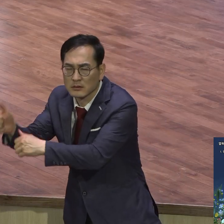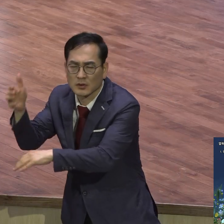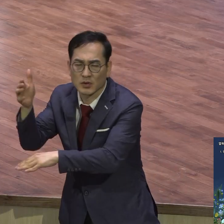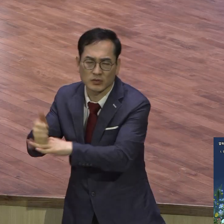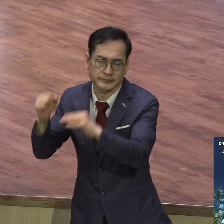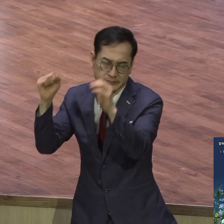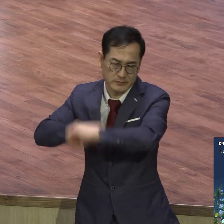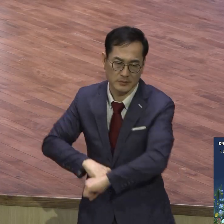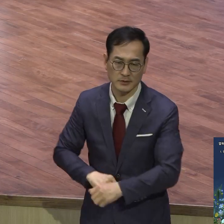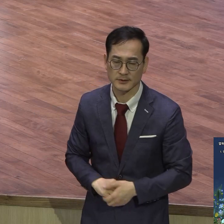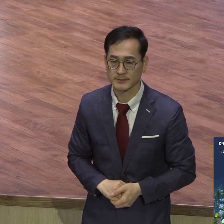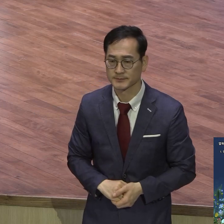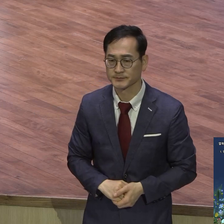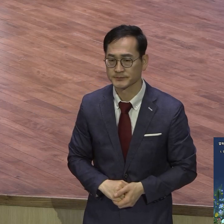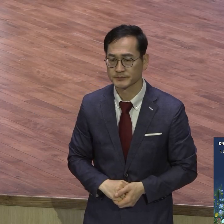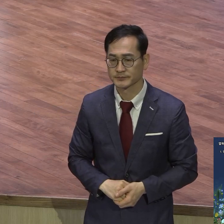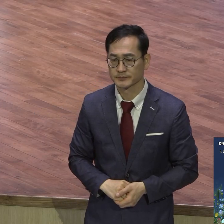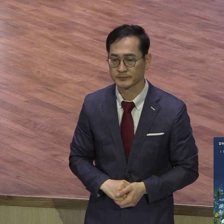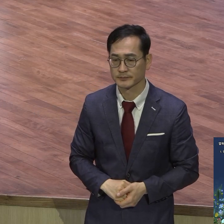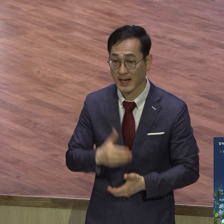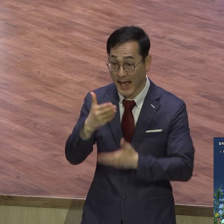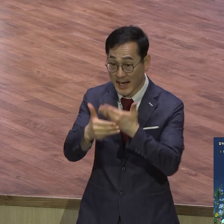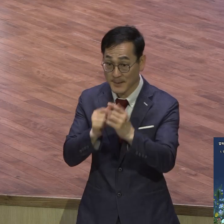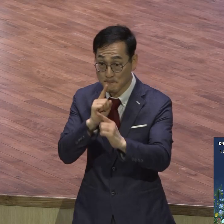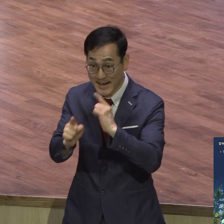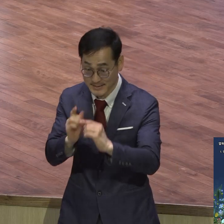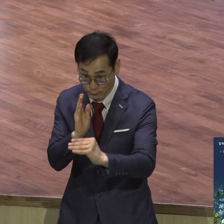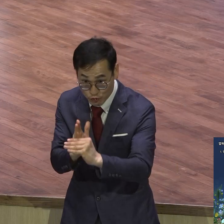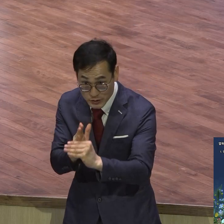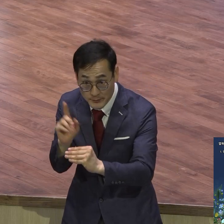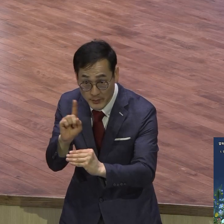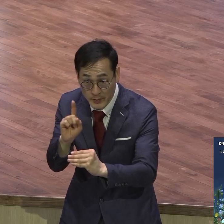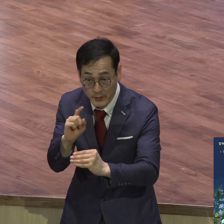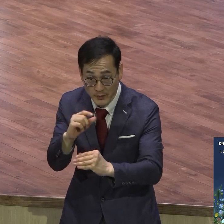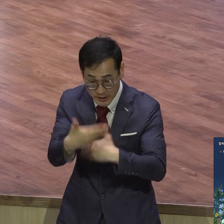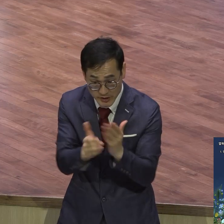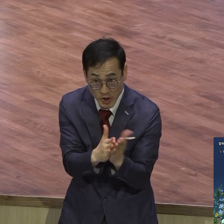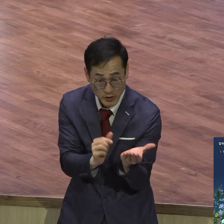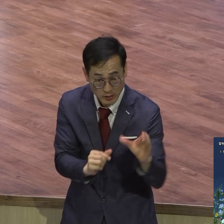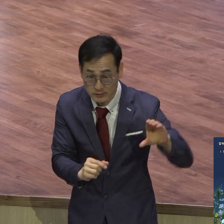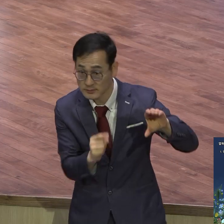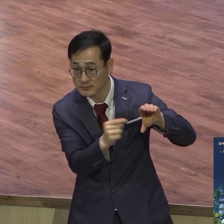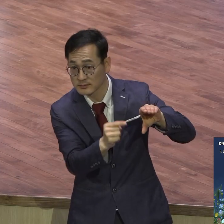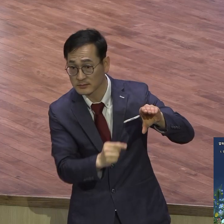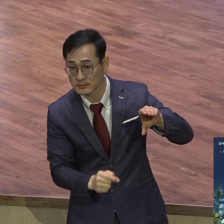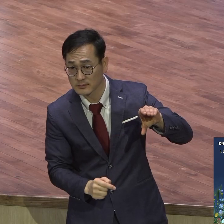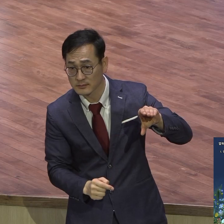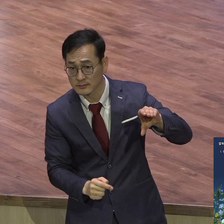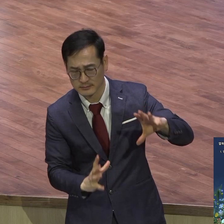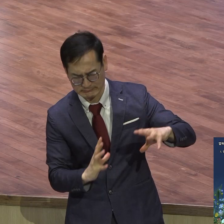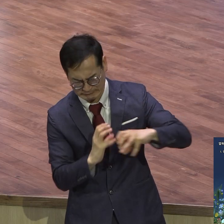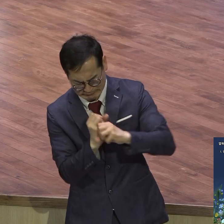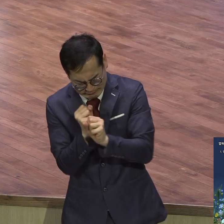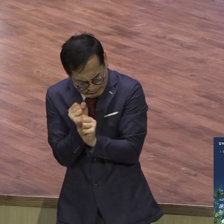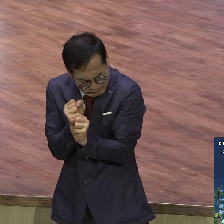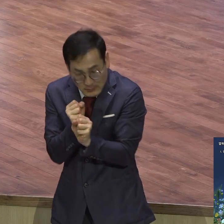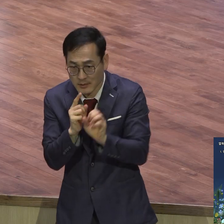하나님의 말씀의 핵심이 뭐예요? 육신주권이 뭘 말합니까? 한마디로 성경이 뭡니까?